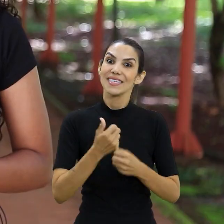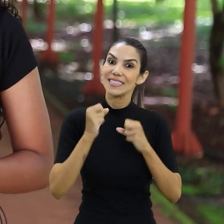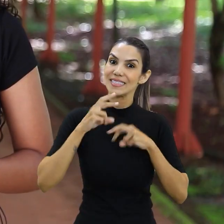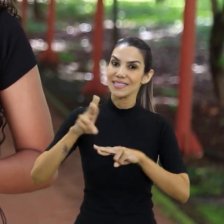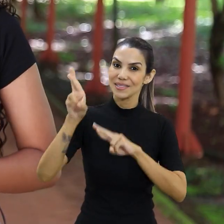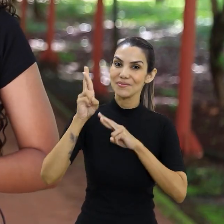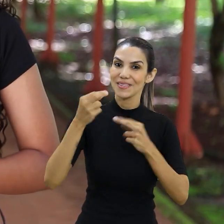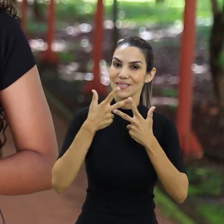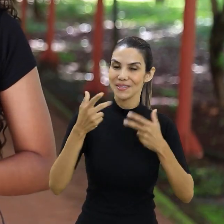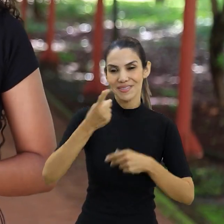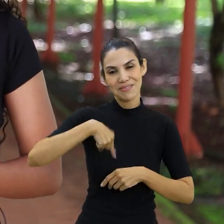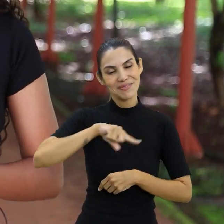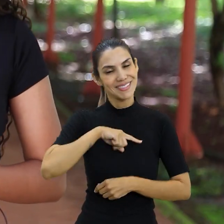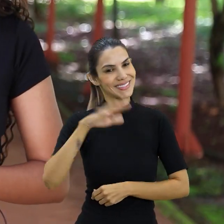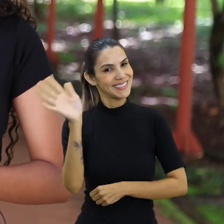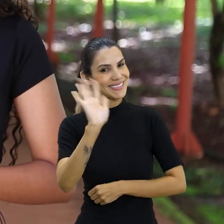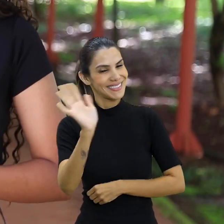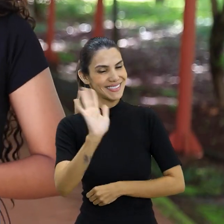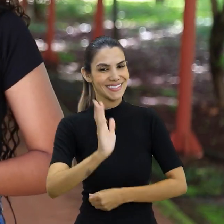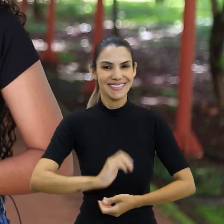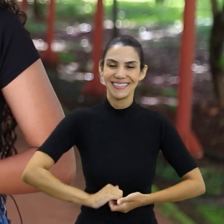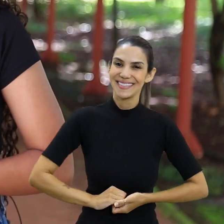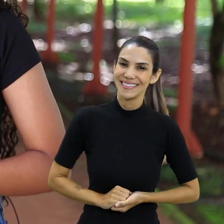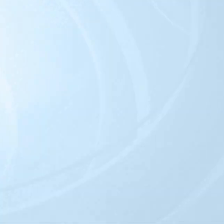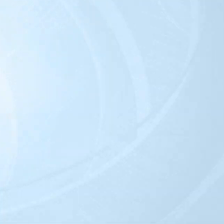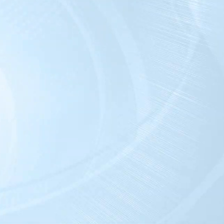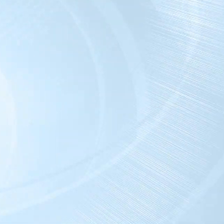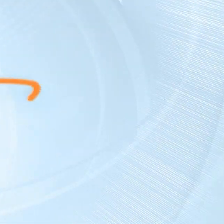cheio de novidades para nós. Até mais!